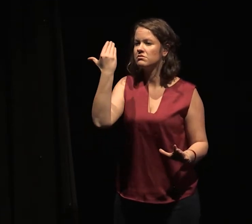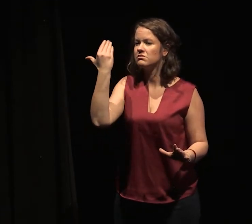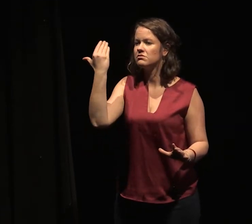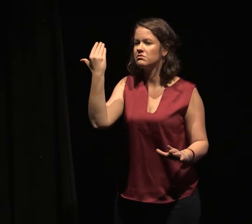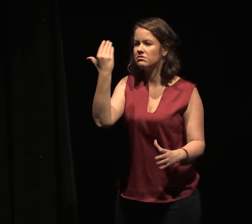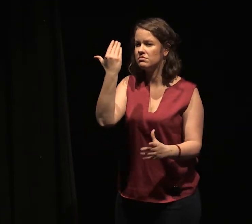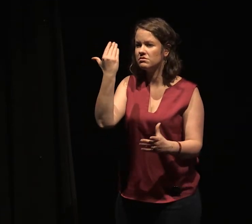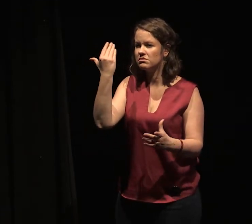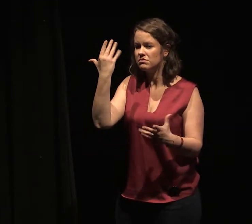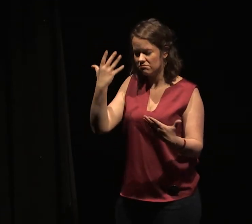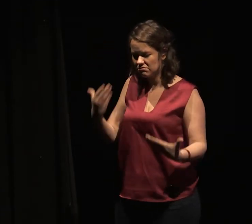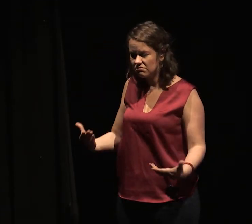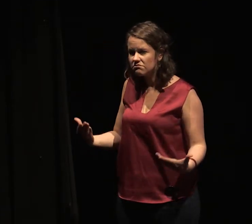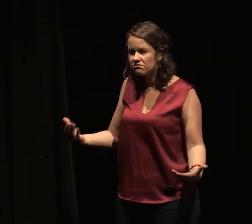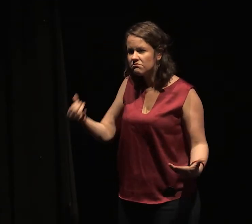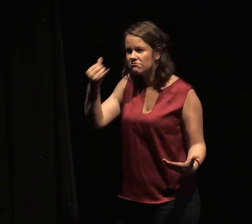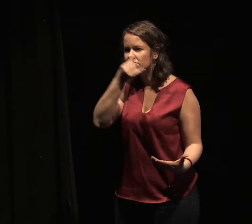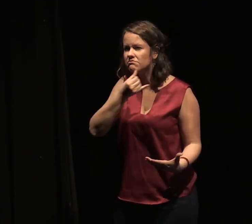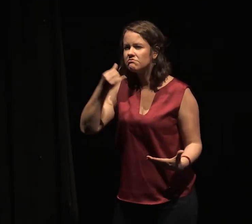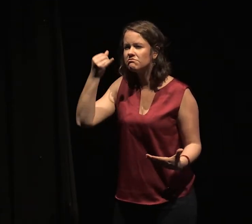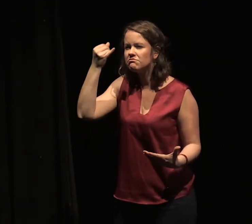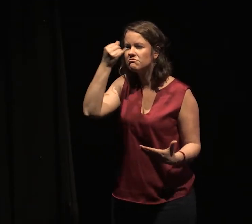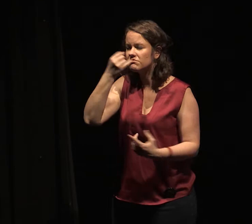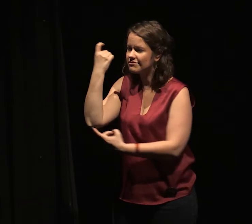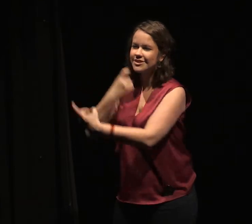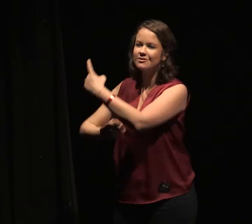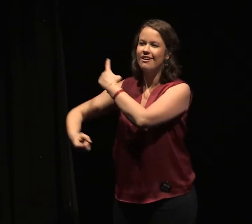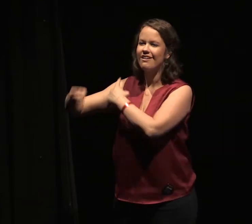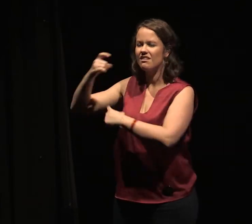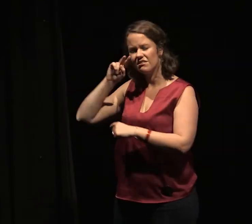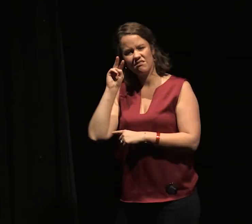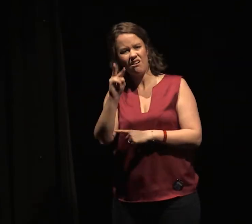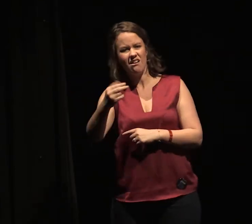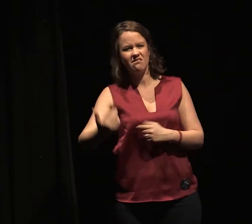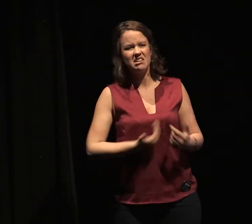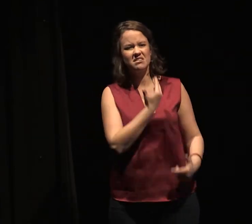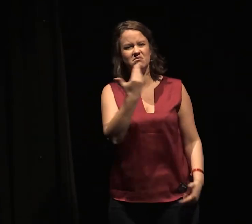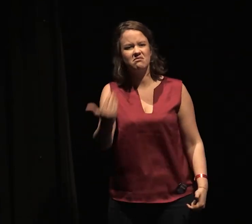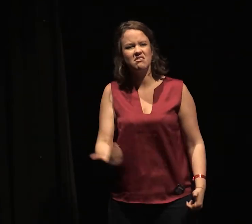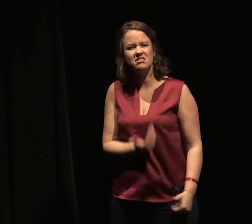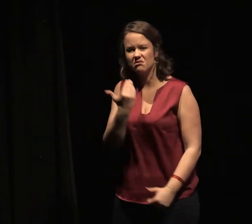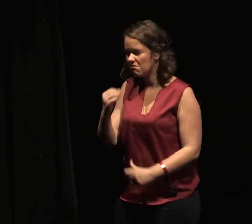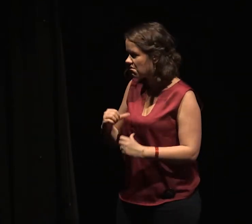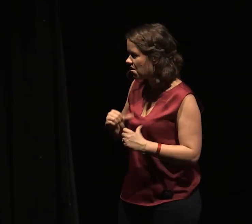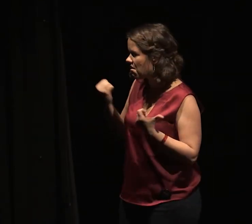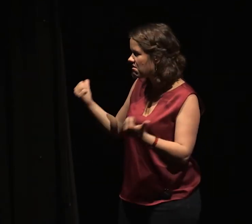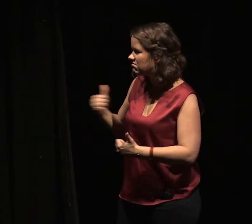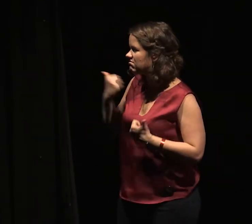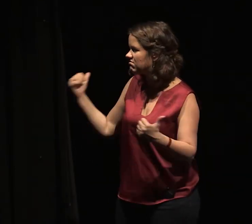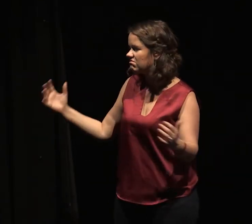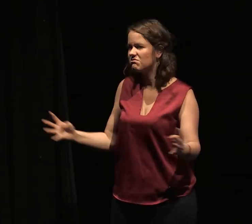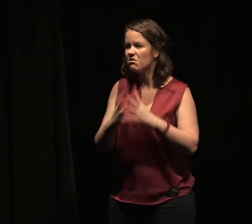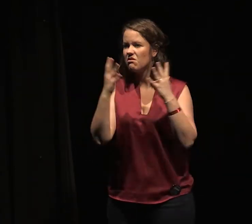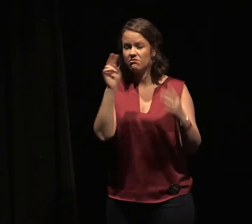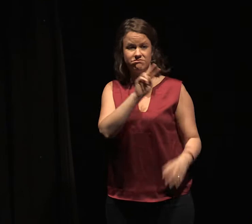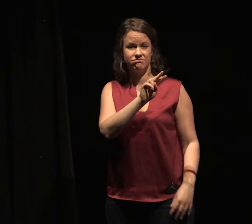au bras du présent absurde et l'histoire se rit de ses victimes et de ses héros et elle leur jette un